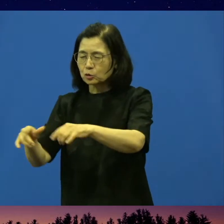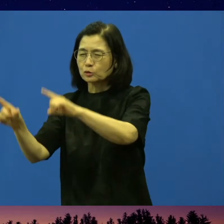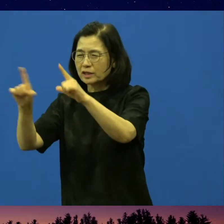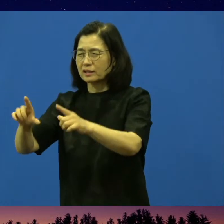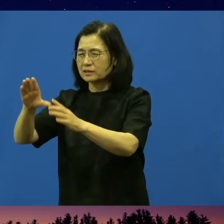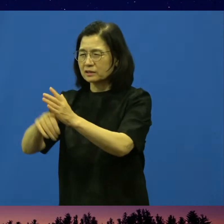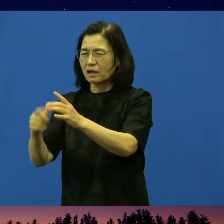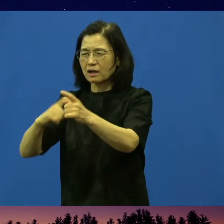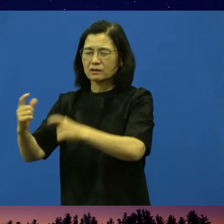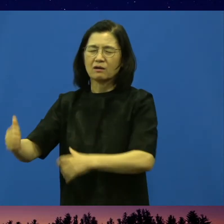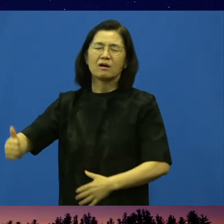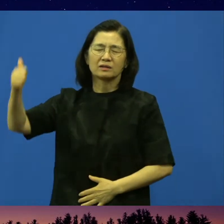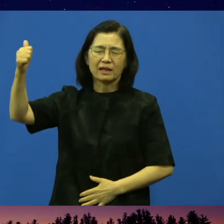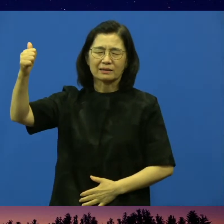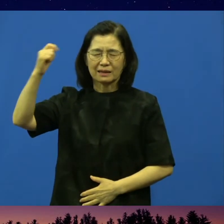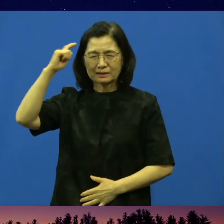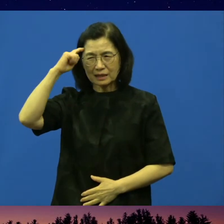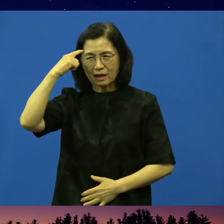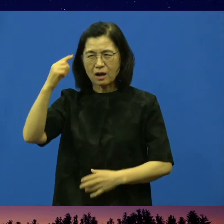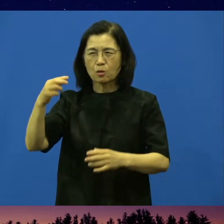여러분, 믿음으로 산다는 거 어려운 거예요.